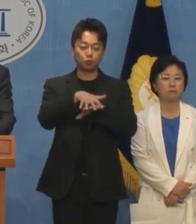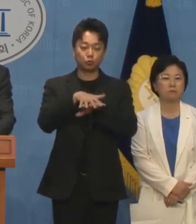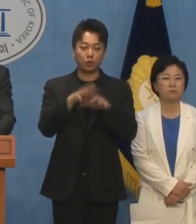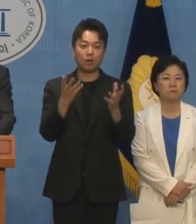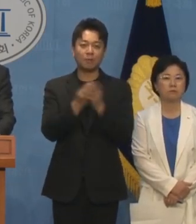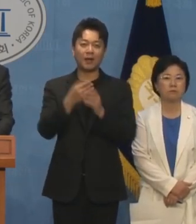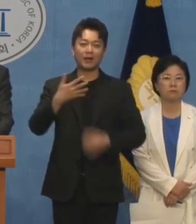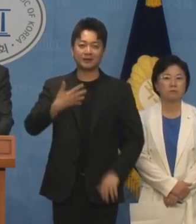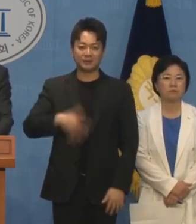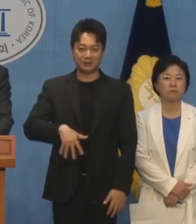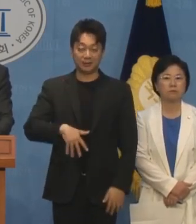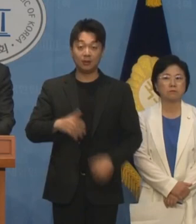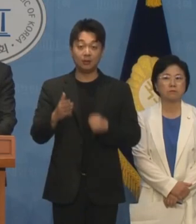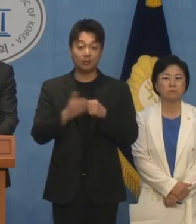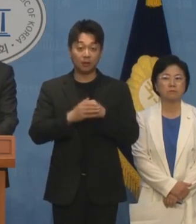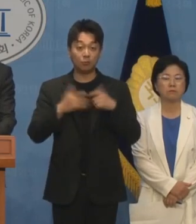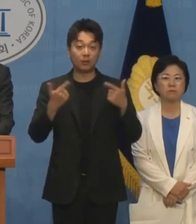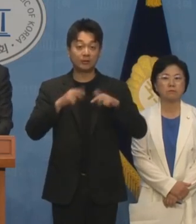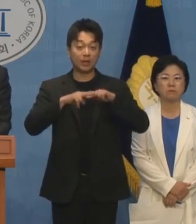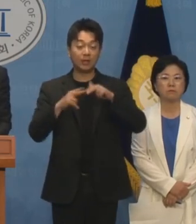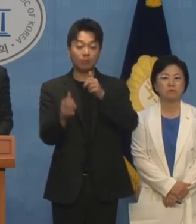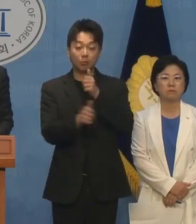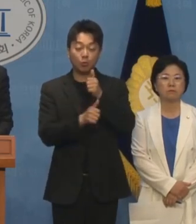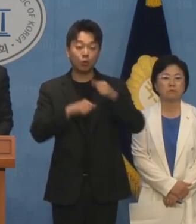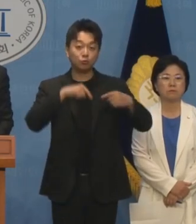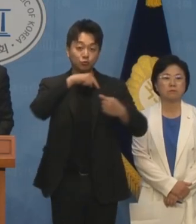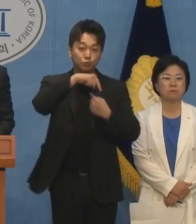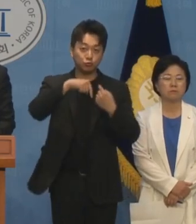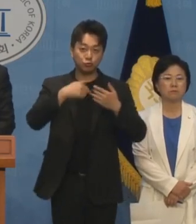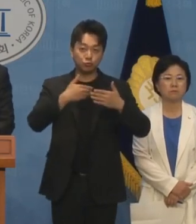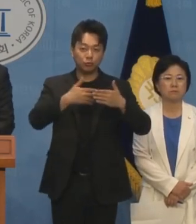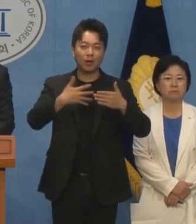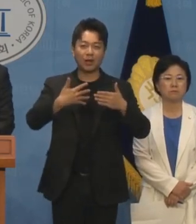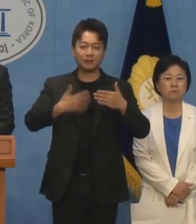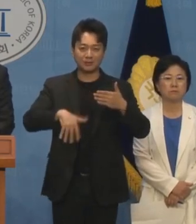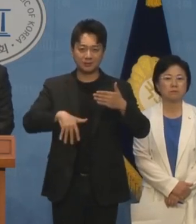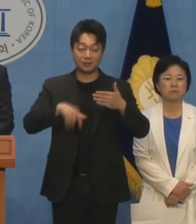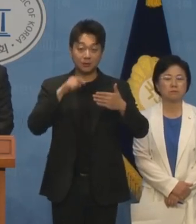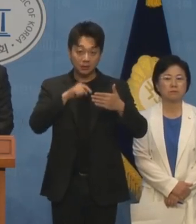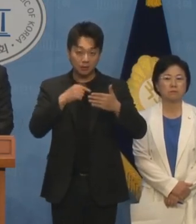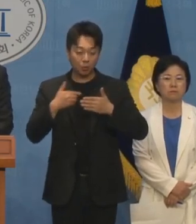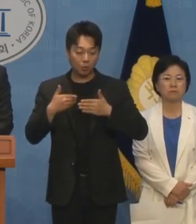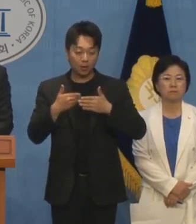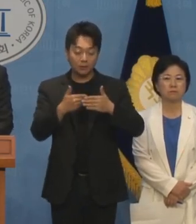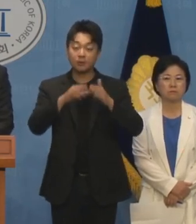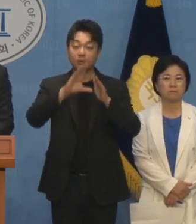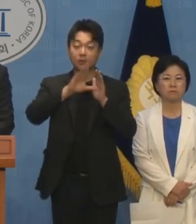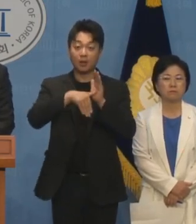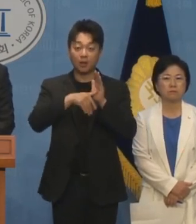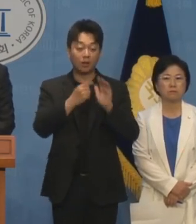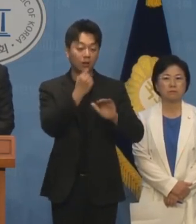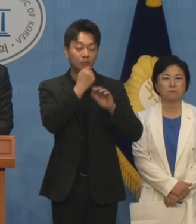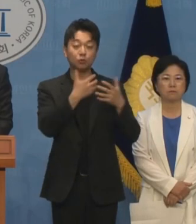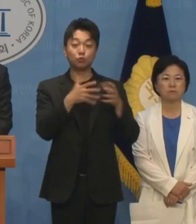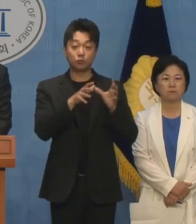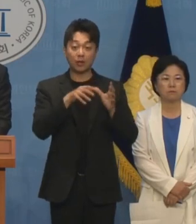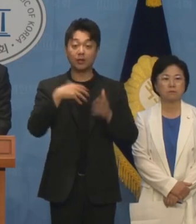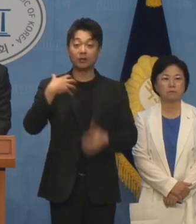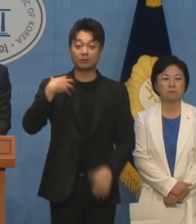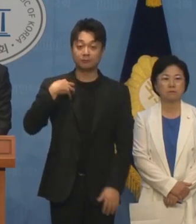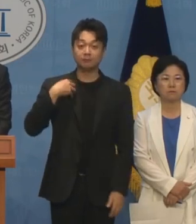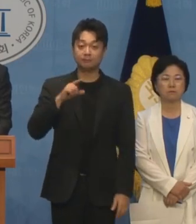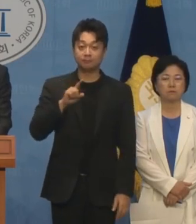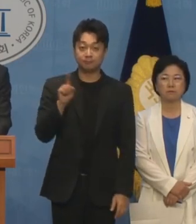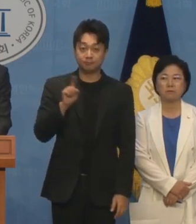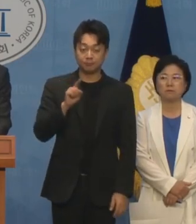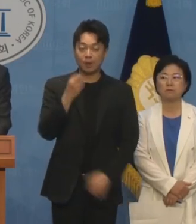상임위 활동이 이루어지고 있지 않습니다. 그 과정 중에 더불어민주당은 언론